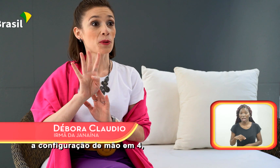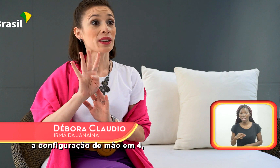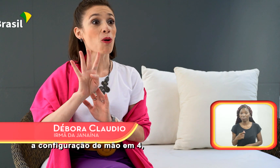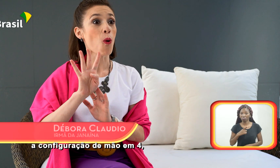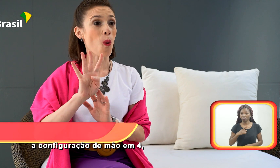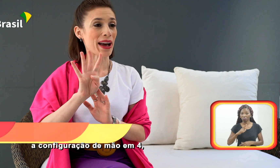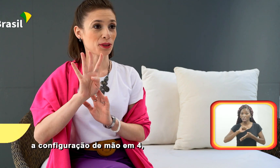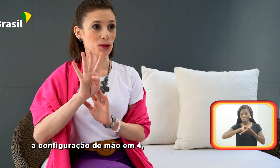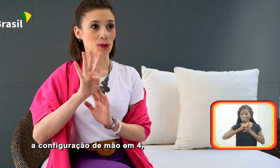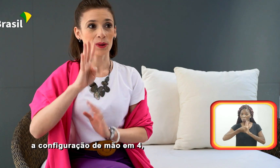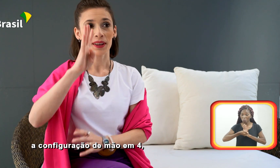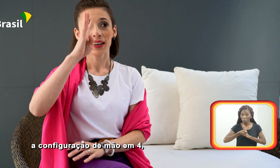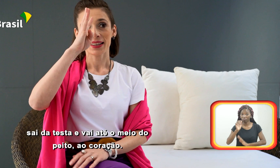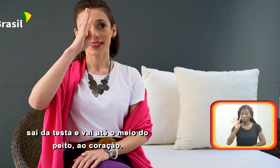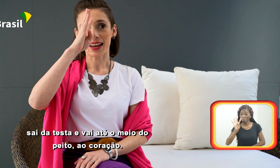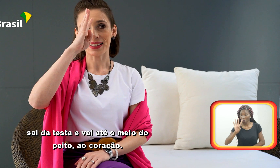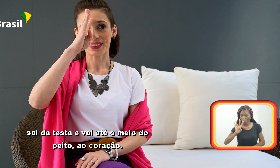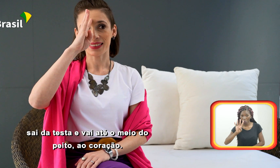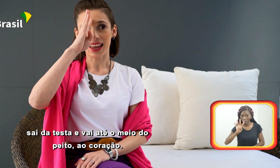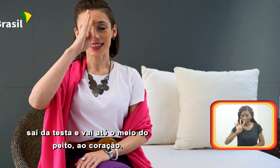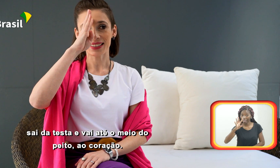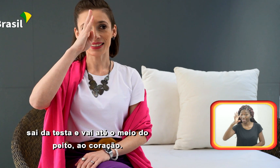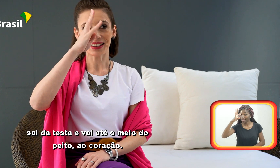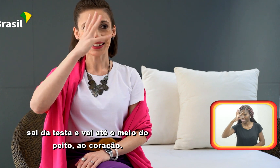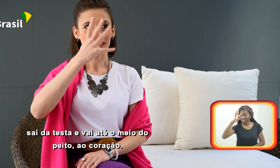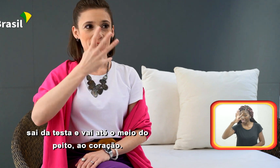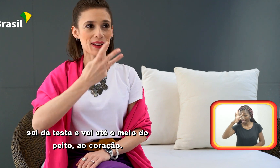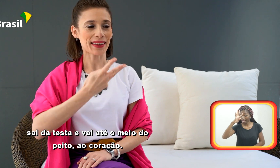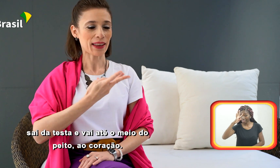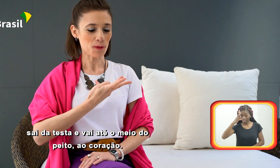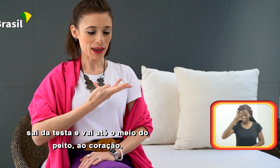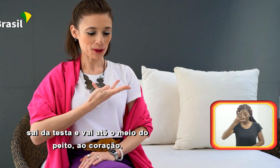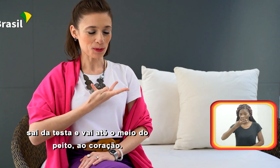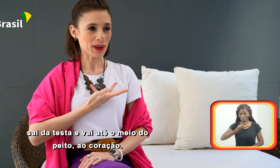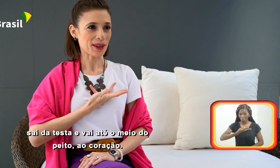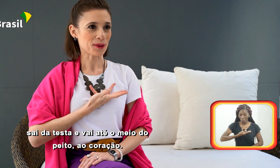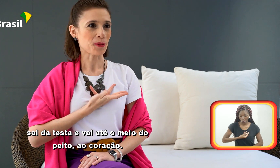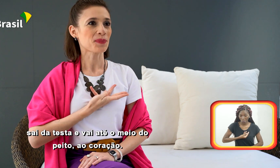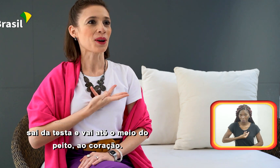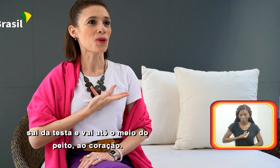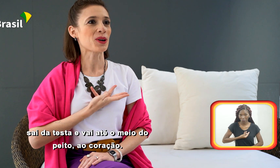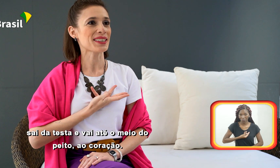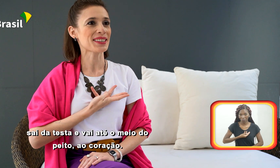em 4. Sai da testa e vai até o meio do peito, ao coração.